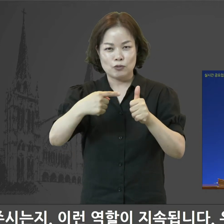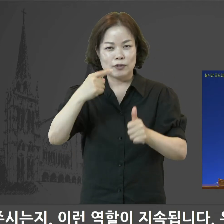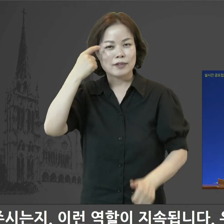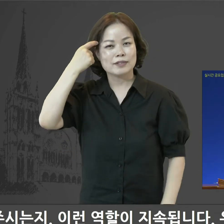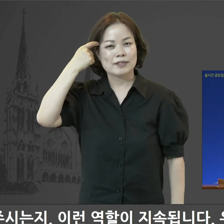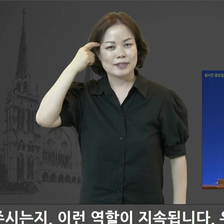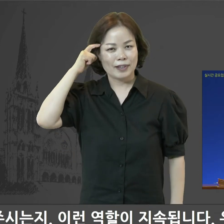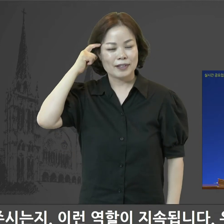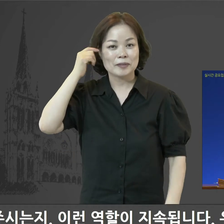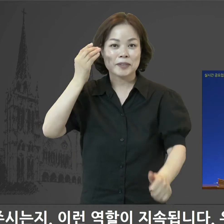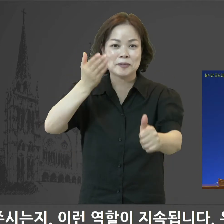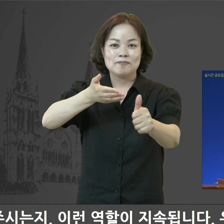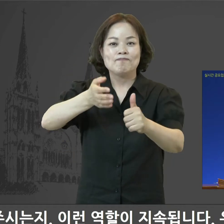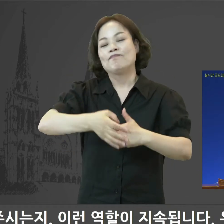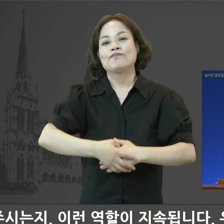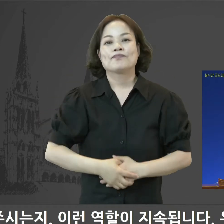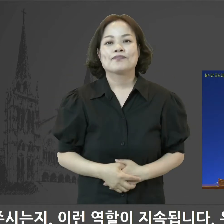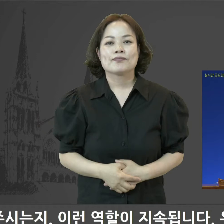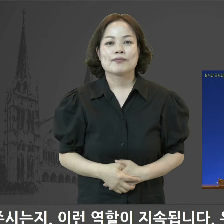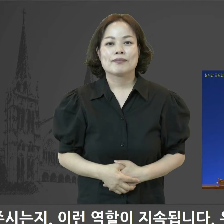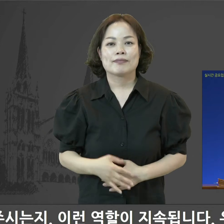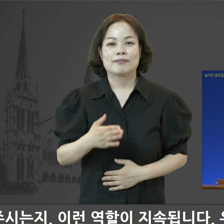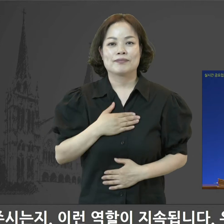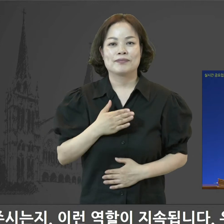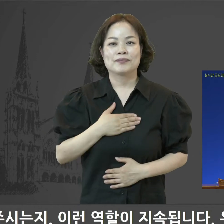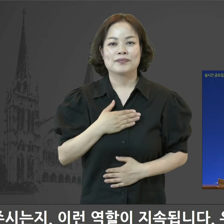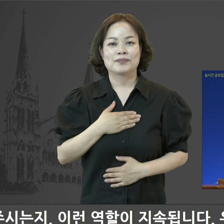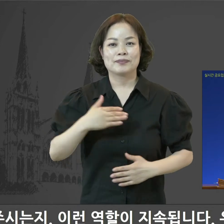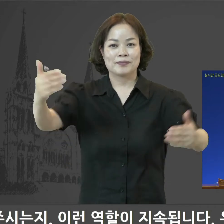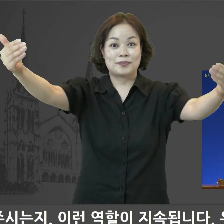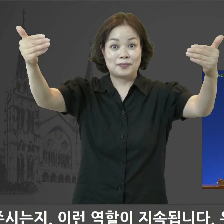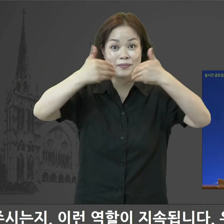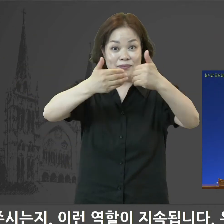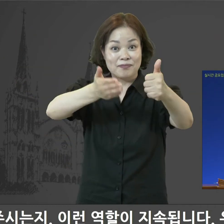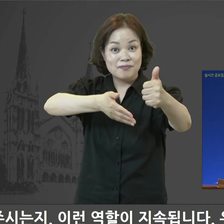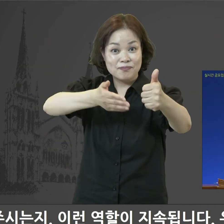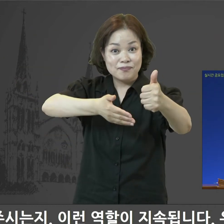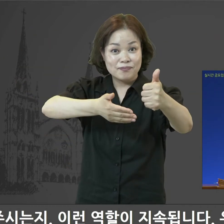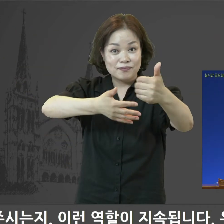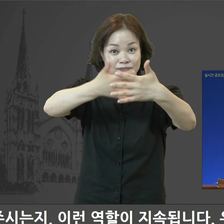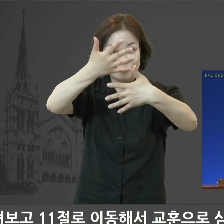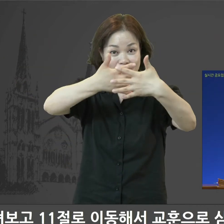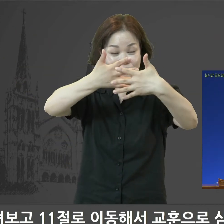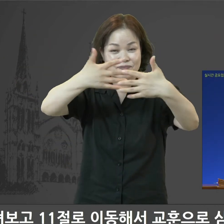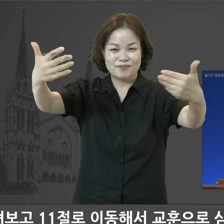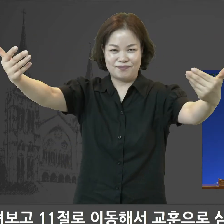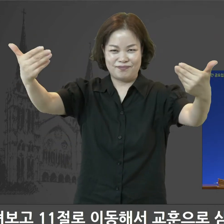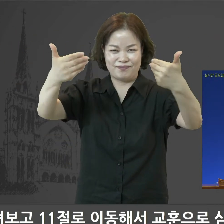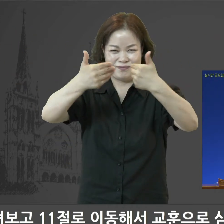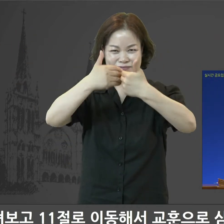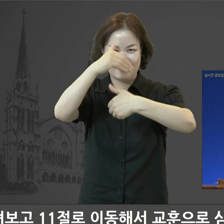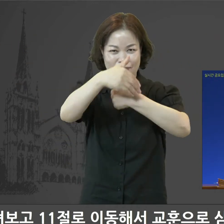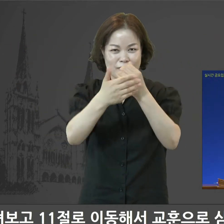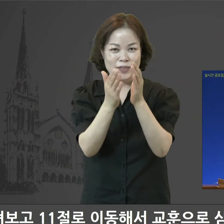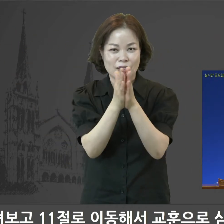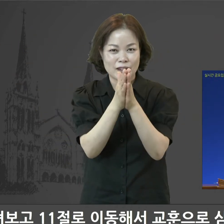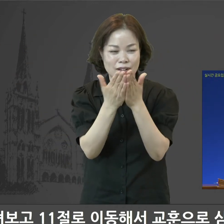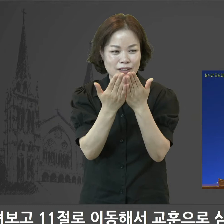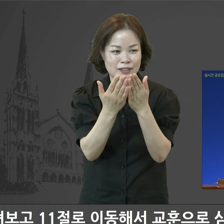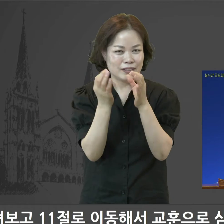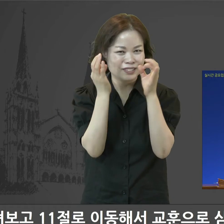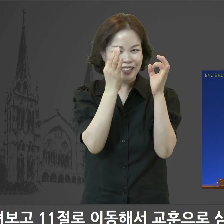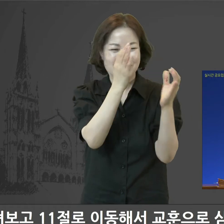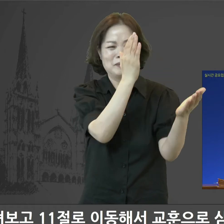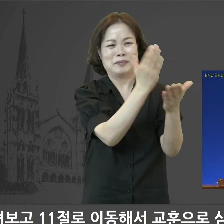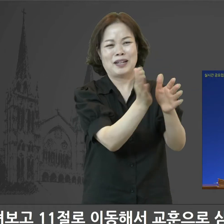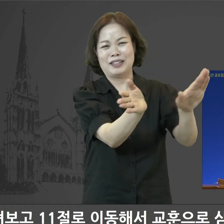삼으려고 합니다. 자, 저를 한번 봐주십시오. 화면으로도 저를 좀 봐주시고, 이제 성경 보거나 좀 딴짓하시던